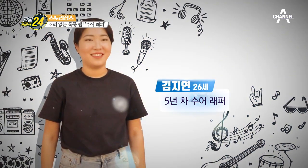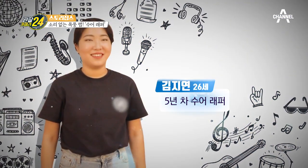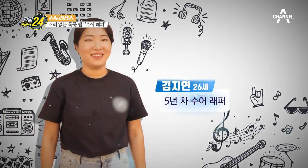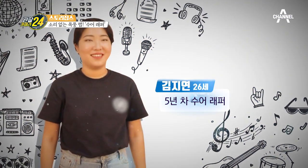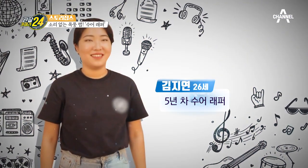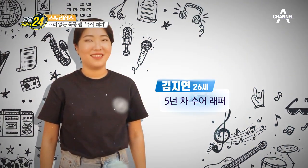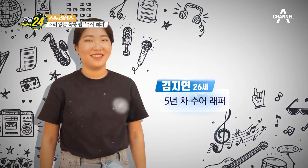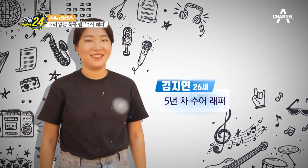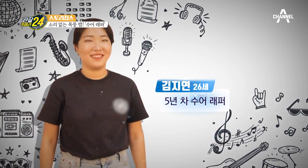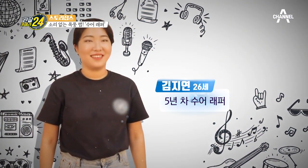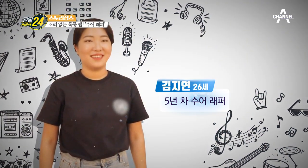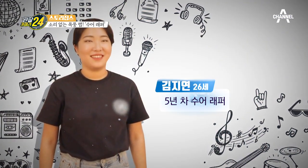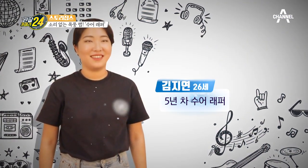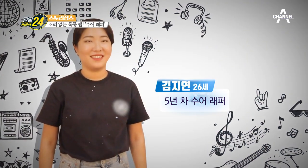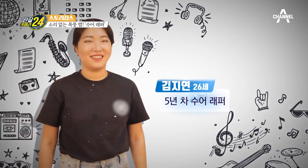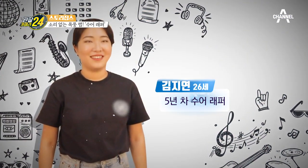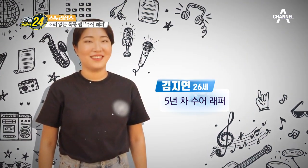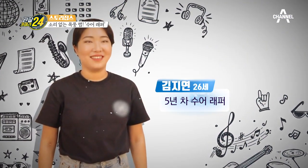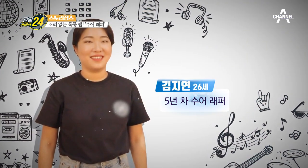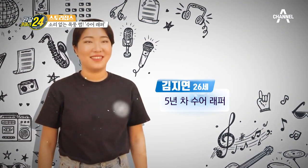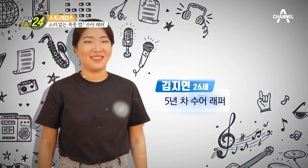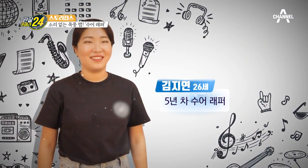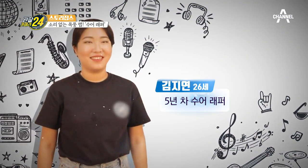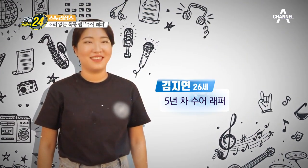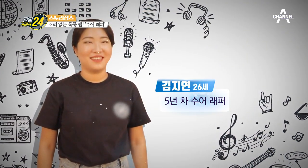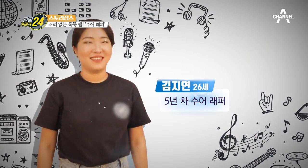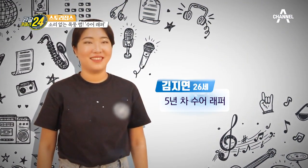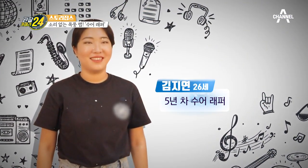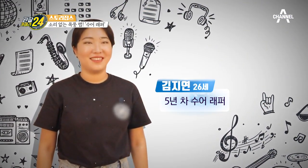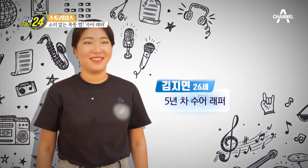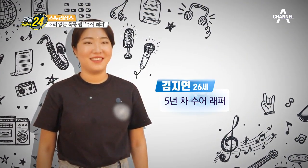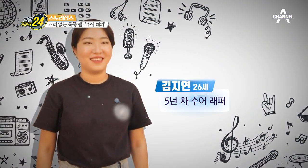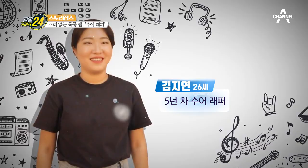두 손으로 감동을 전하는 수월 래퍼 지연 씨를 만났다.